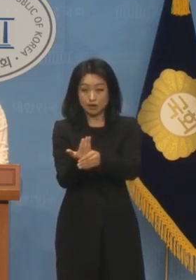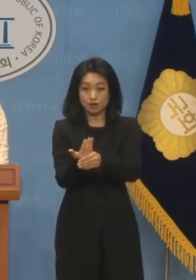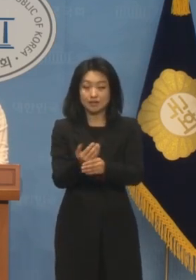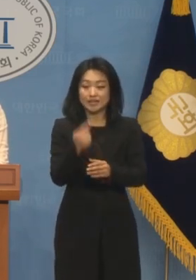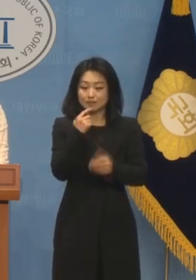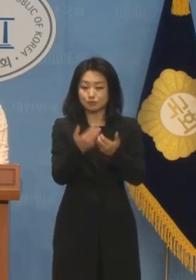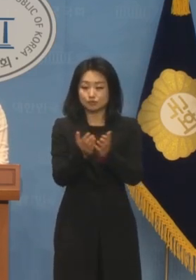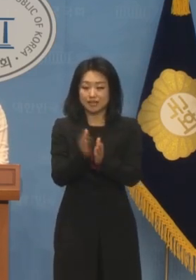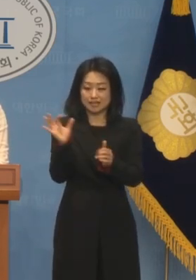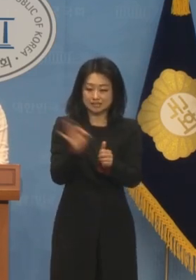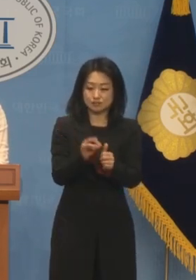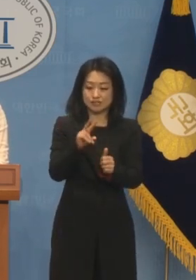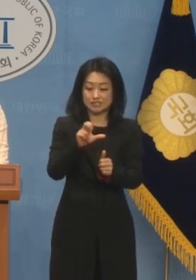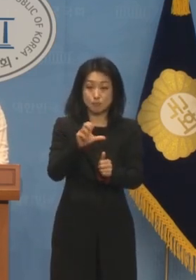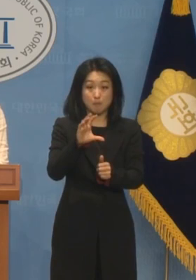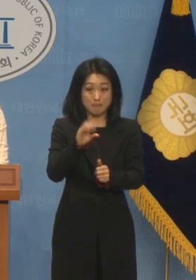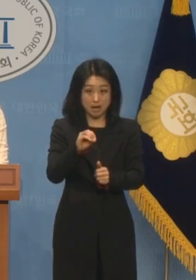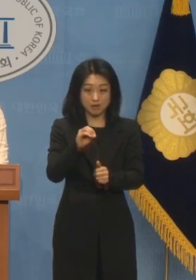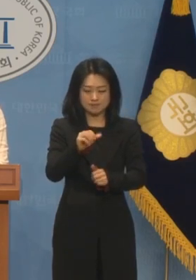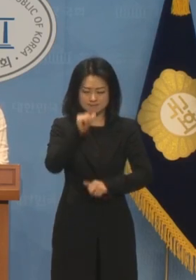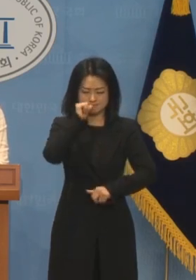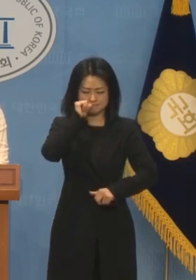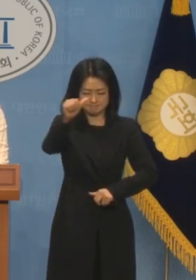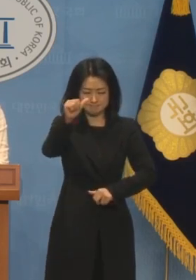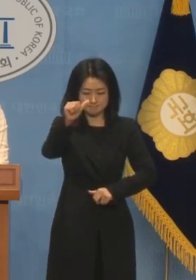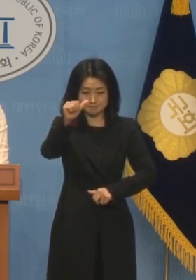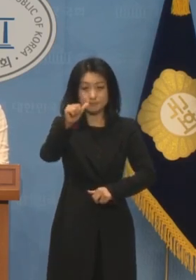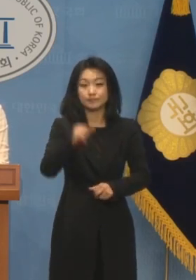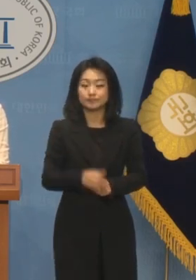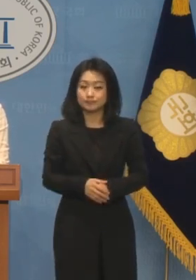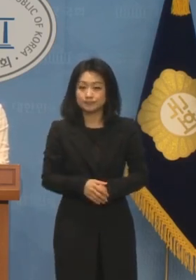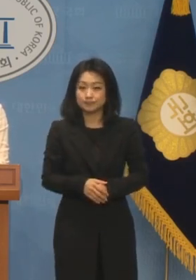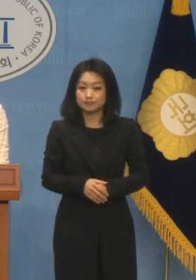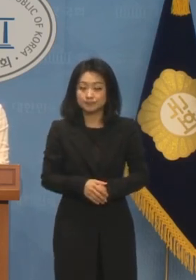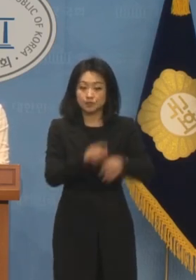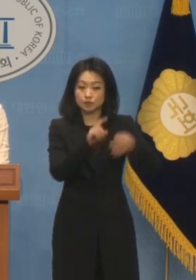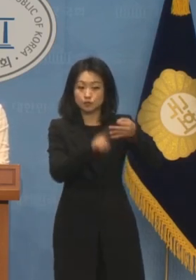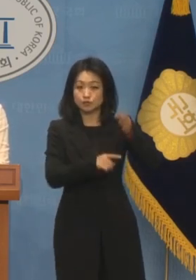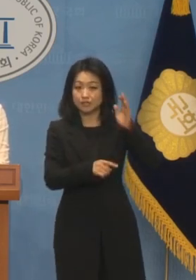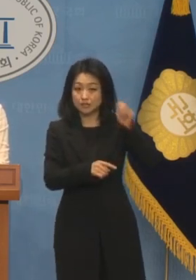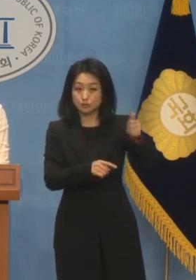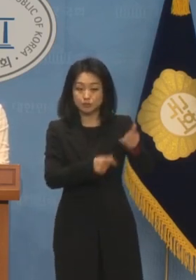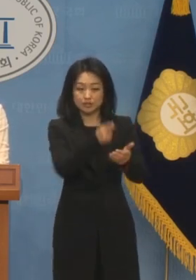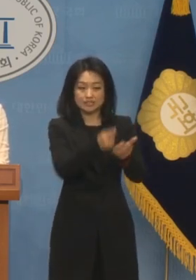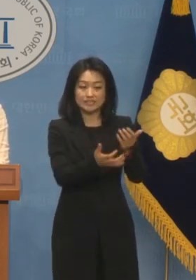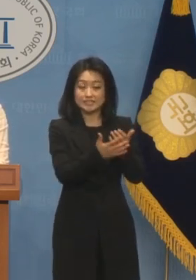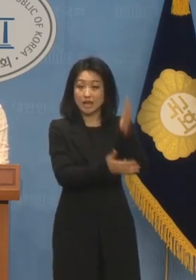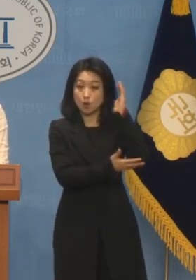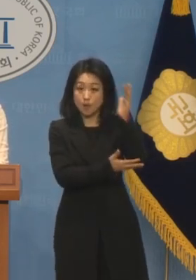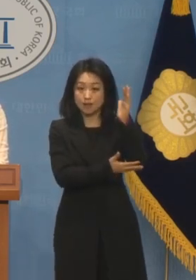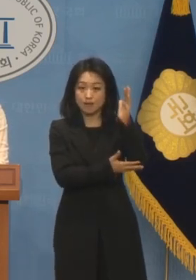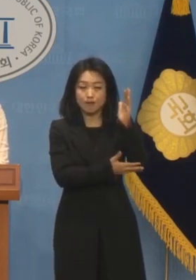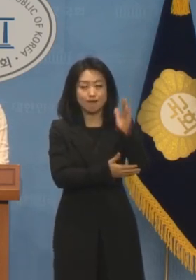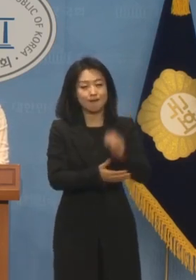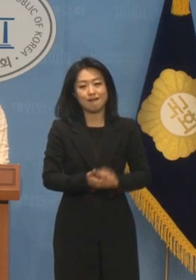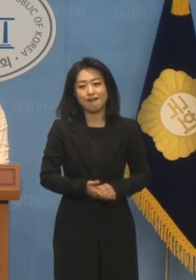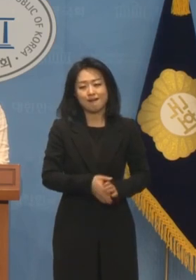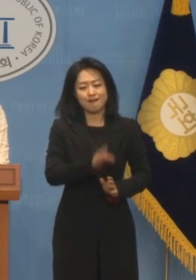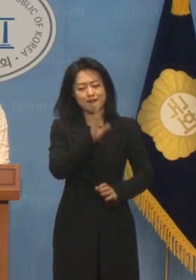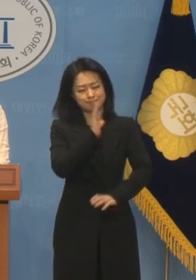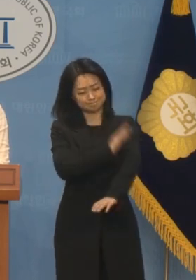원 민생지원금 합의는 절대 안 된다. 윤 대통령 기자회견 더할 수